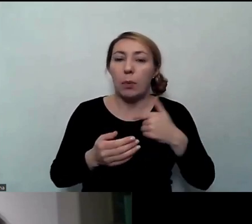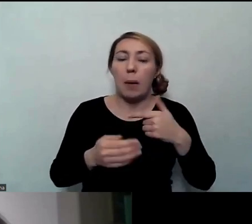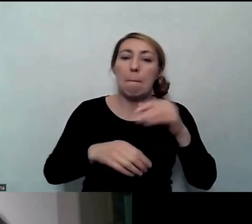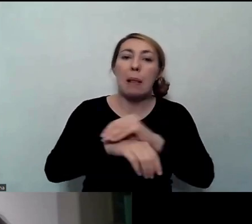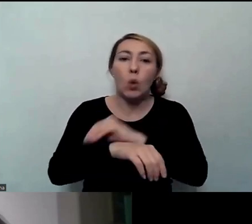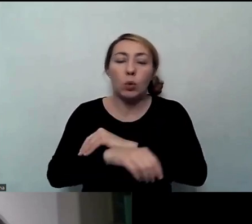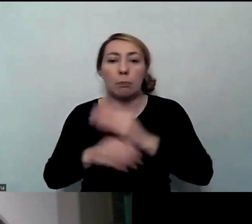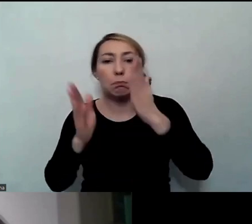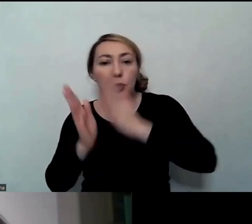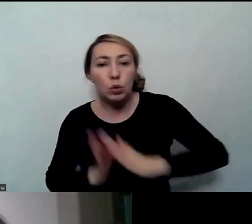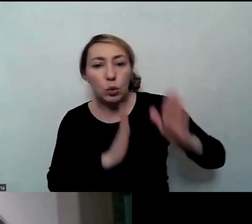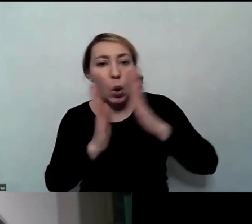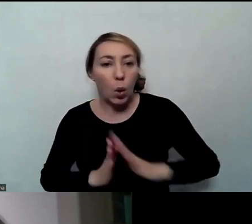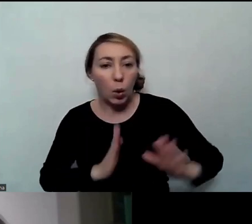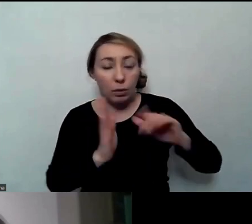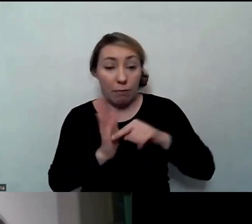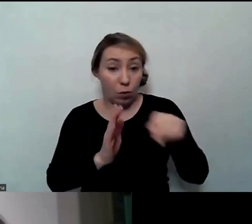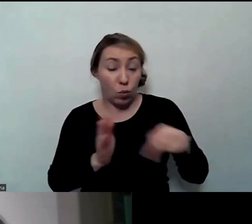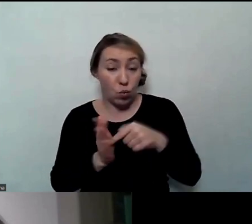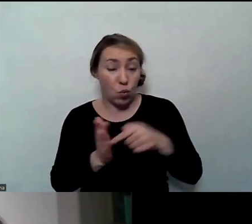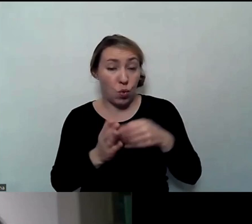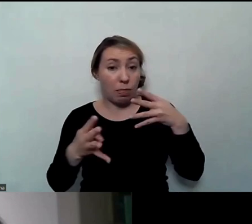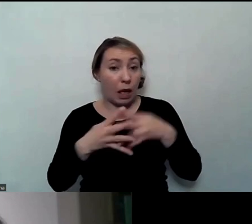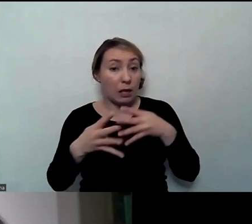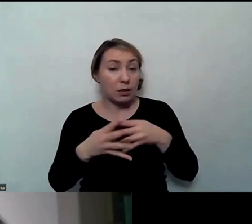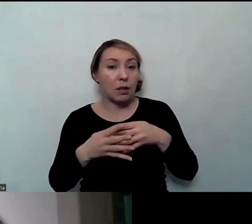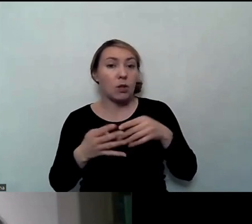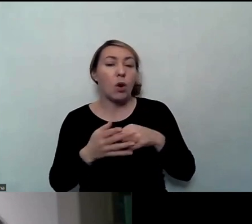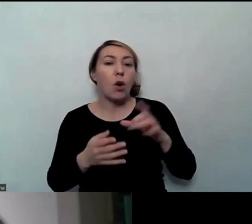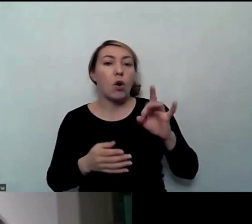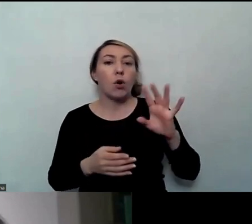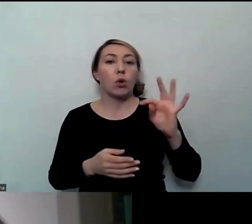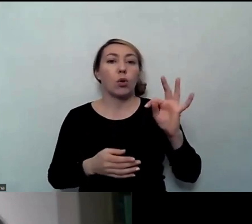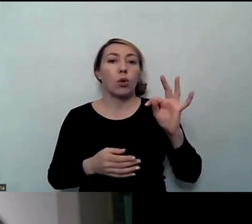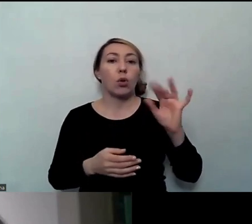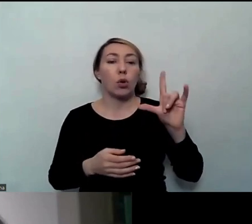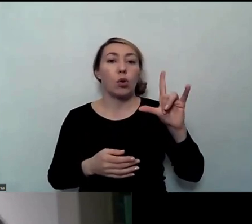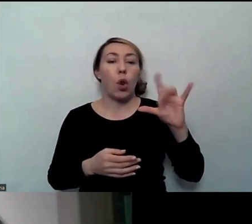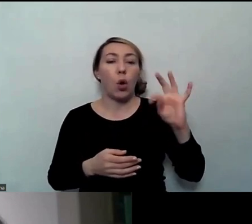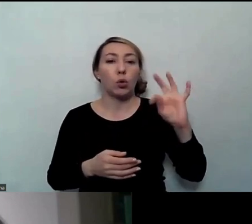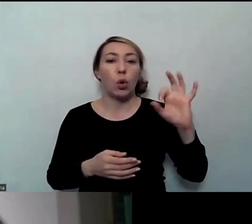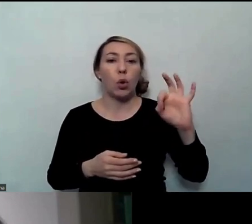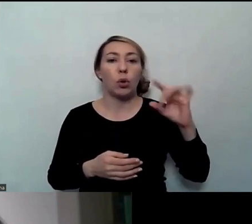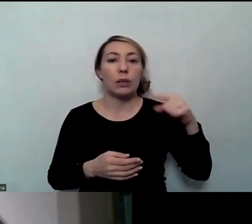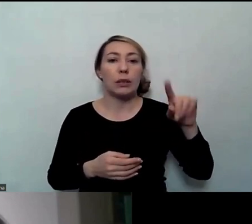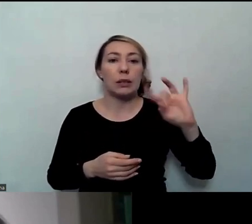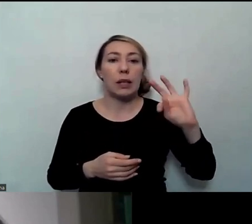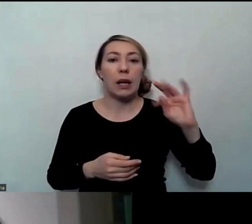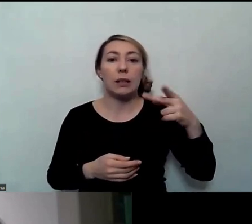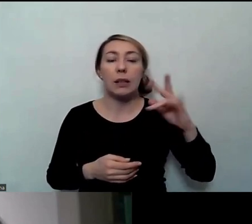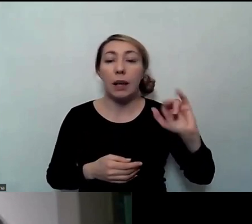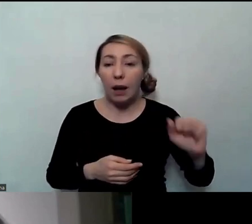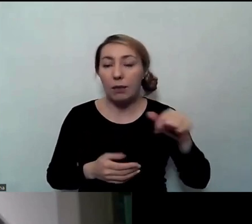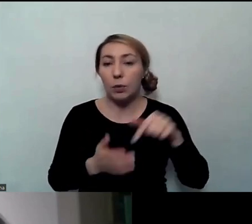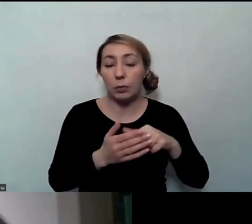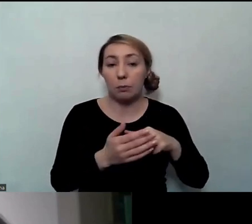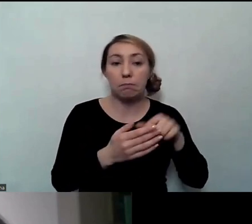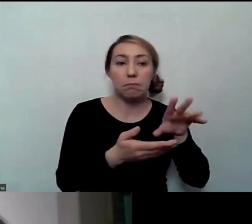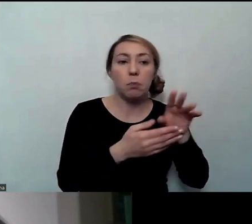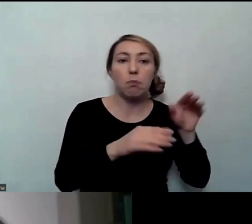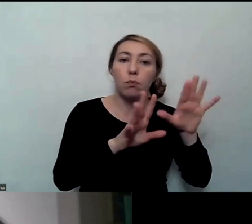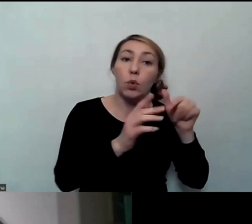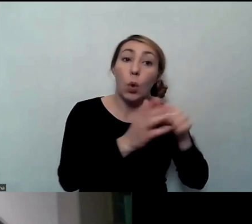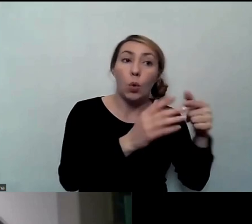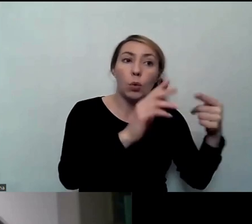metodyczne, metodologiczne dla tego narzędzia, to glottodydaktyka pozwalała nam, te ustalenia, które tam już są,